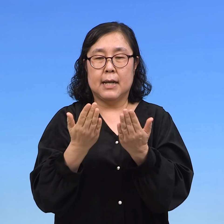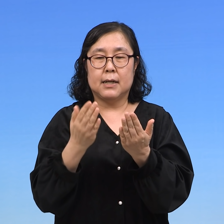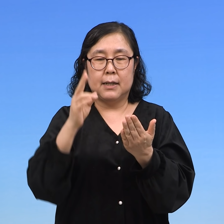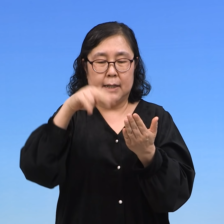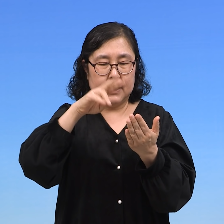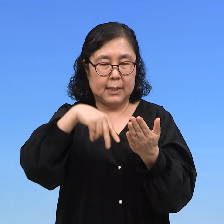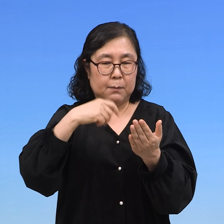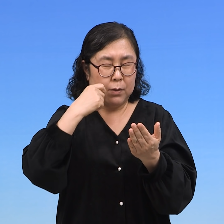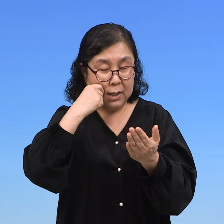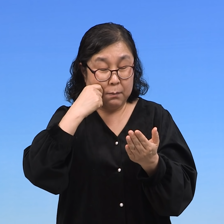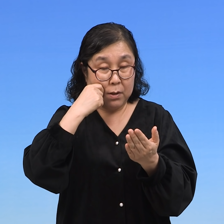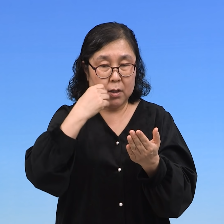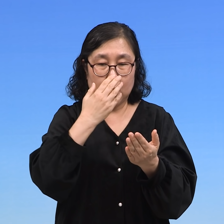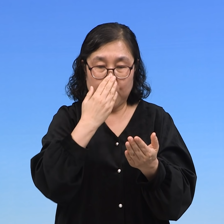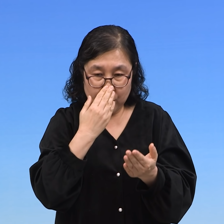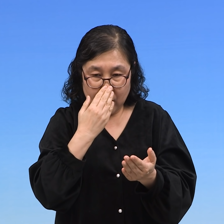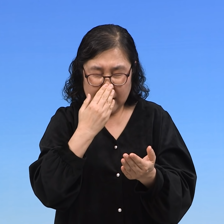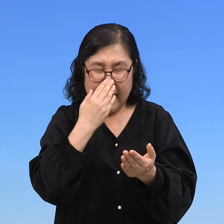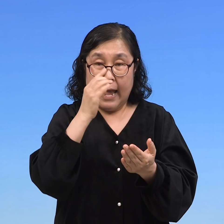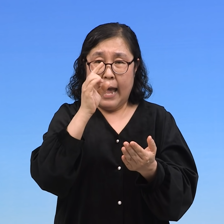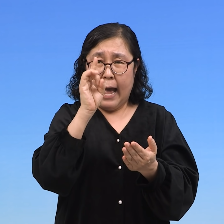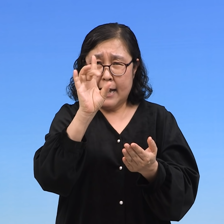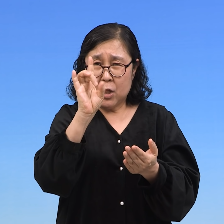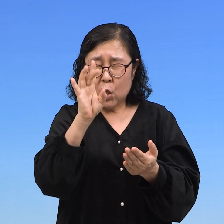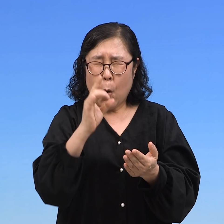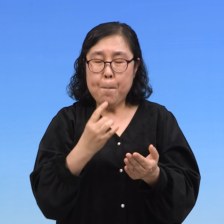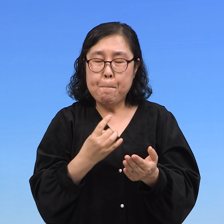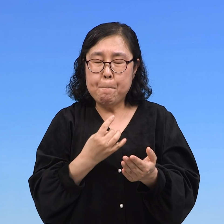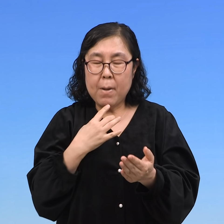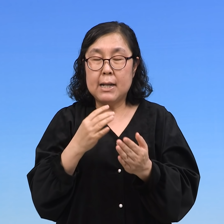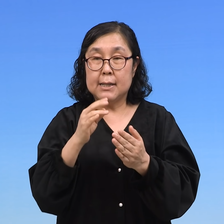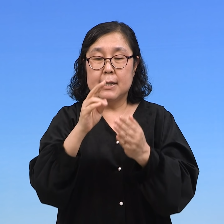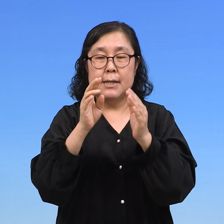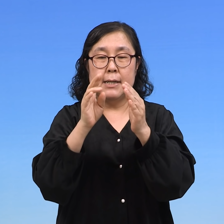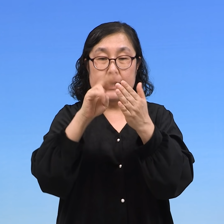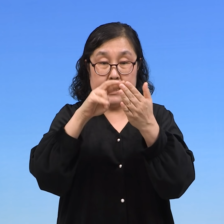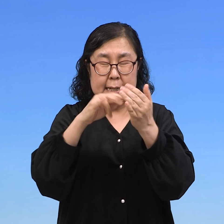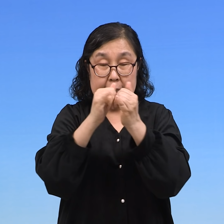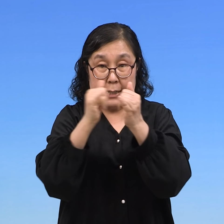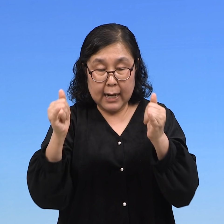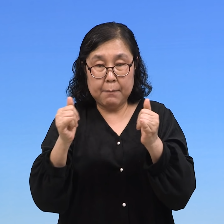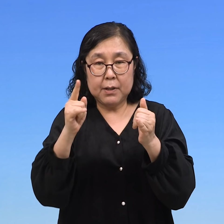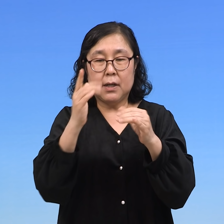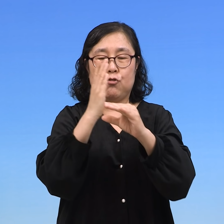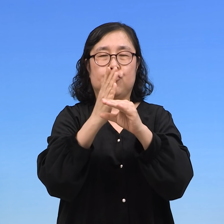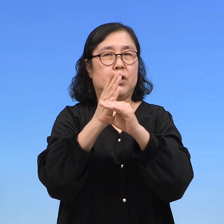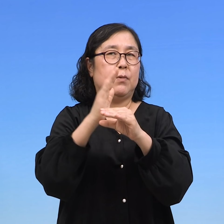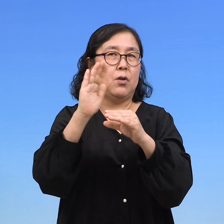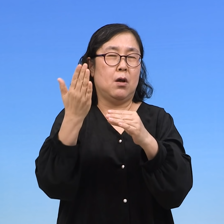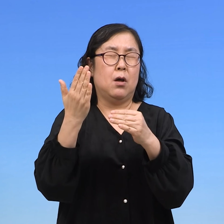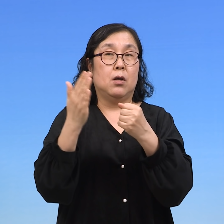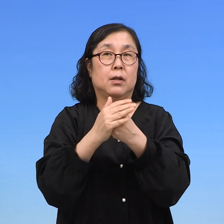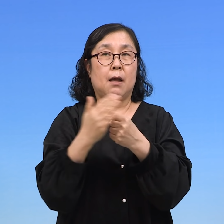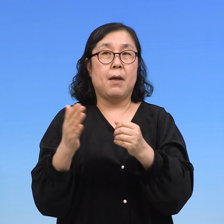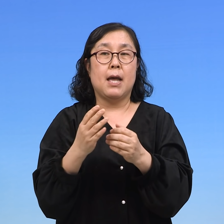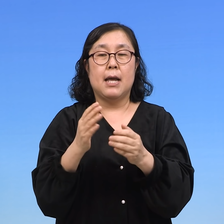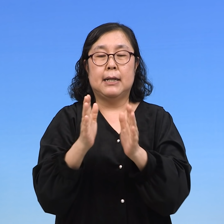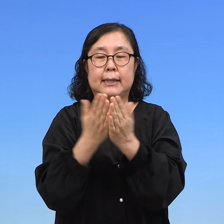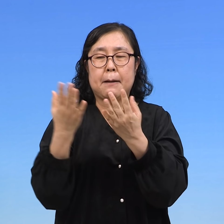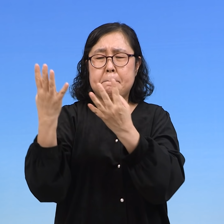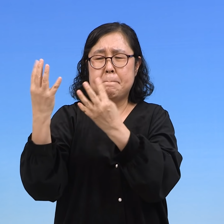겸손이라도 하지 모든 세상 잣대를 자기가 읽은 책 한 권으로 다 갖다 들이붙이니까 책 만